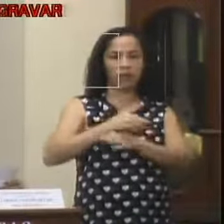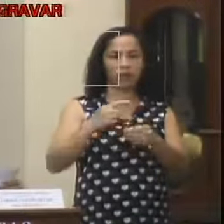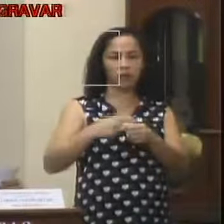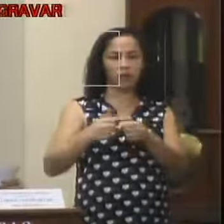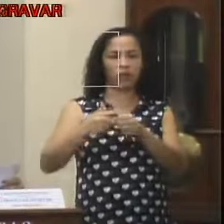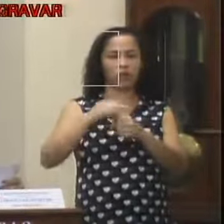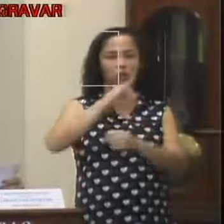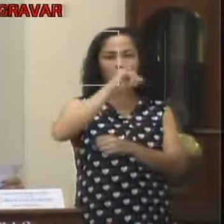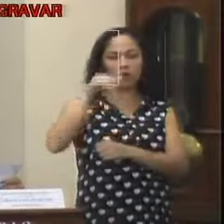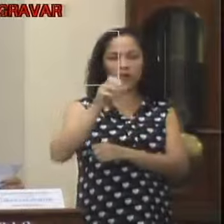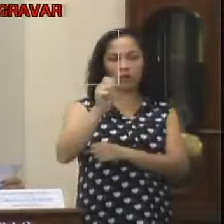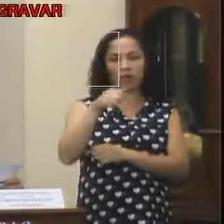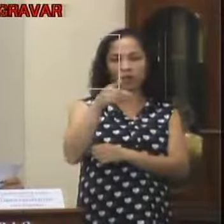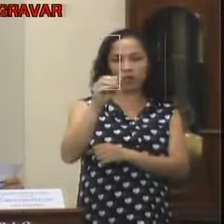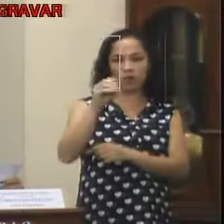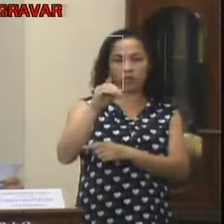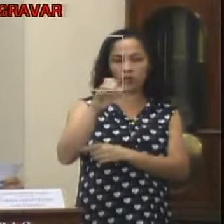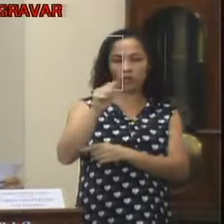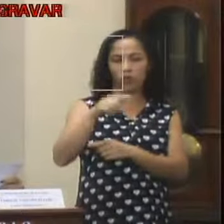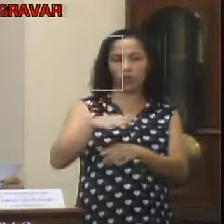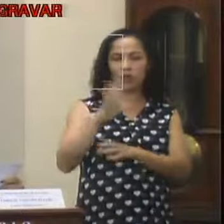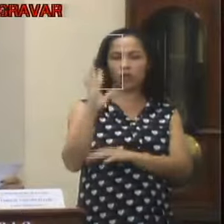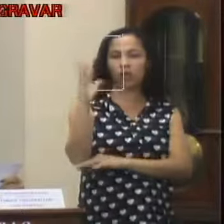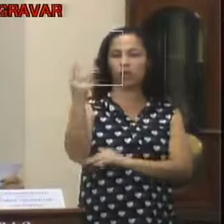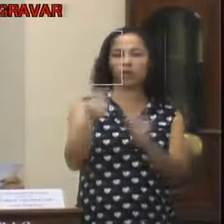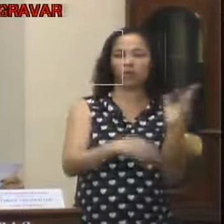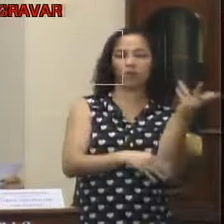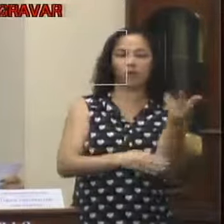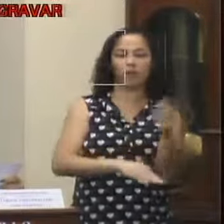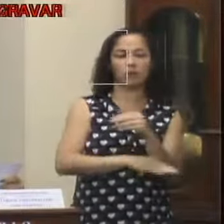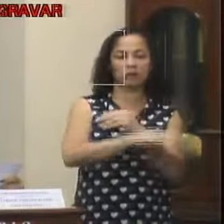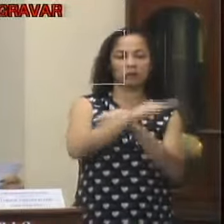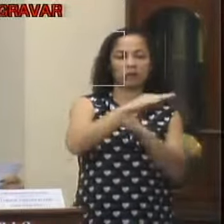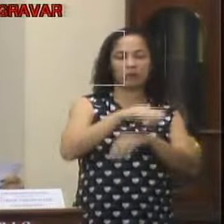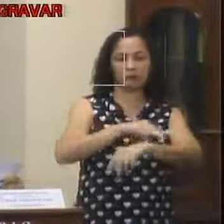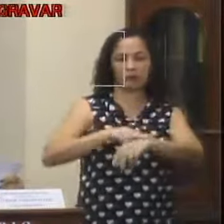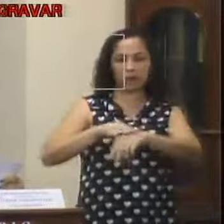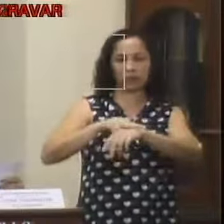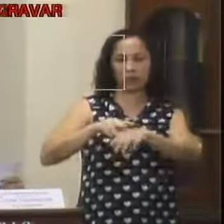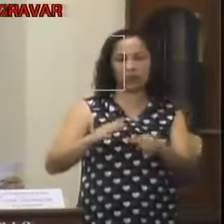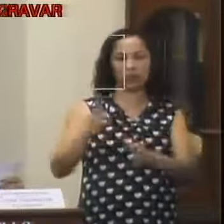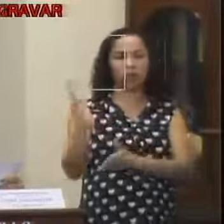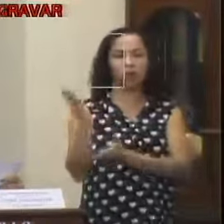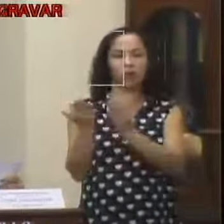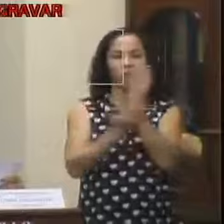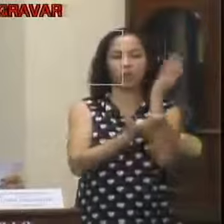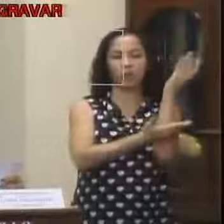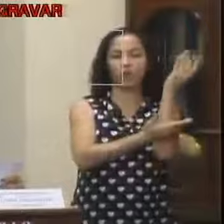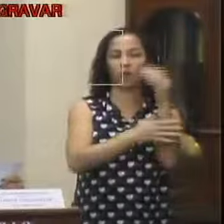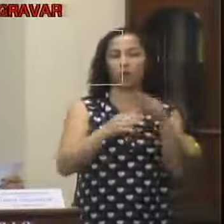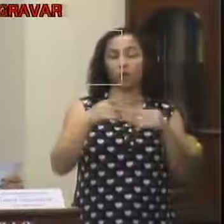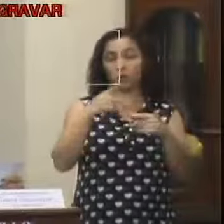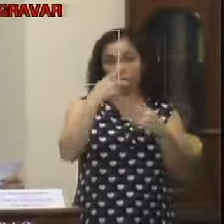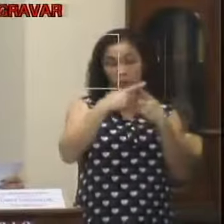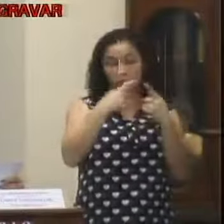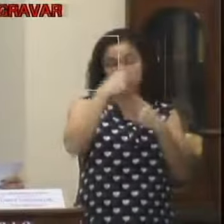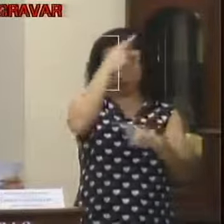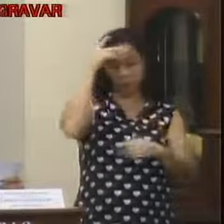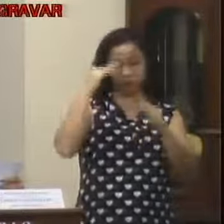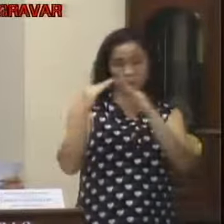mato. Justificativa. Ilustríssimo secretário, atendendo a solicitação dos moradores do bairro, que reclamam da dificuldade para transitar